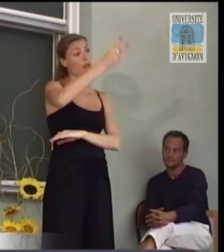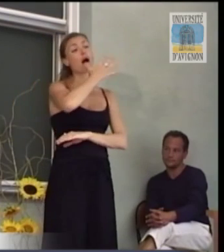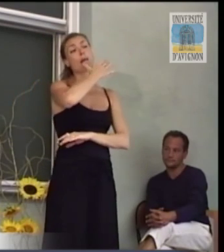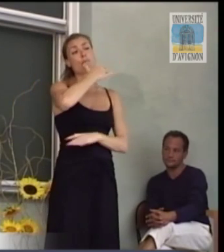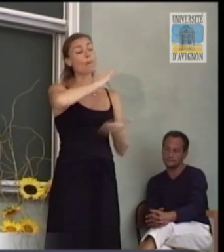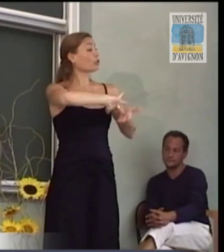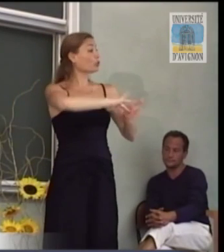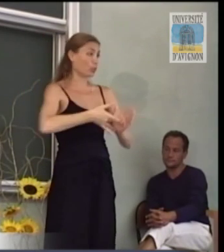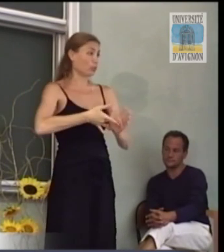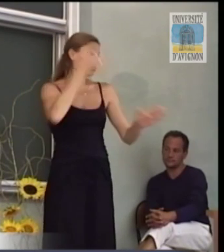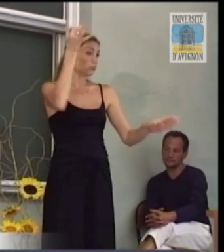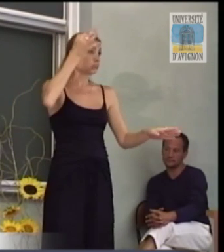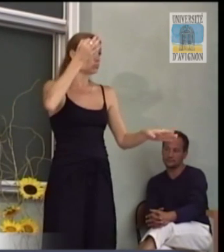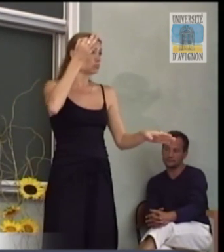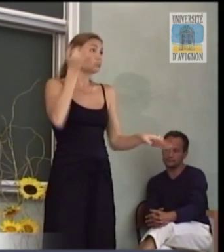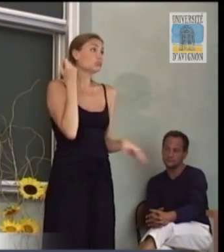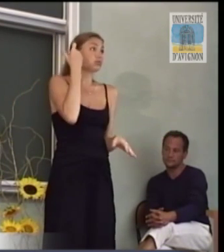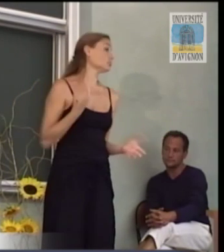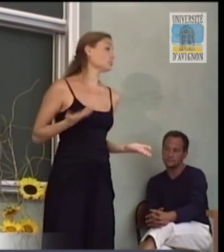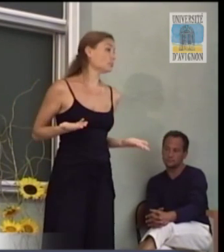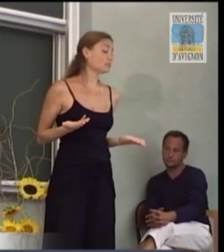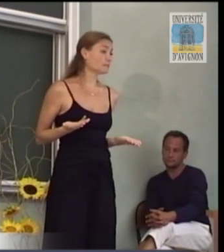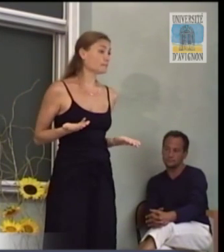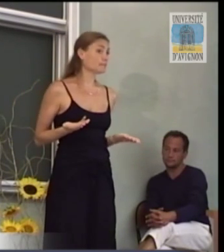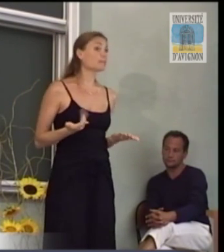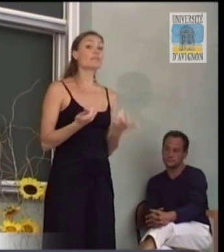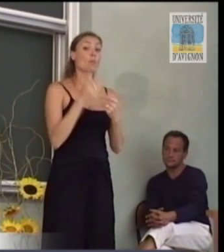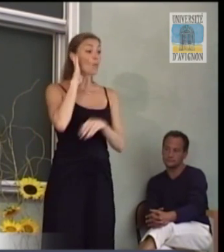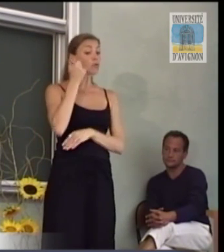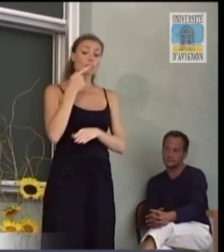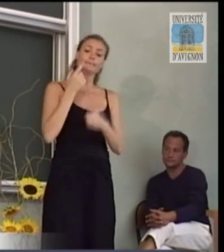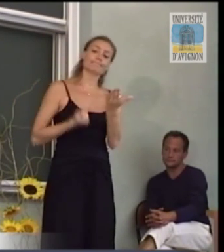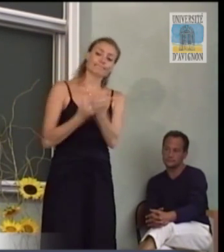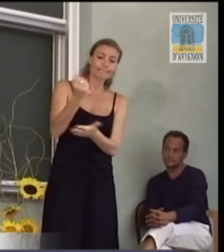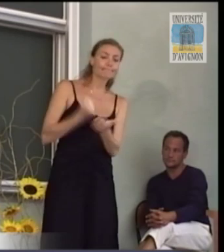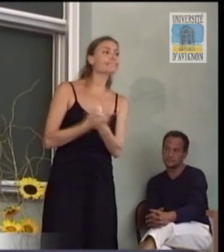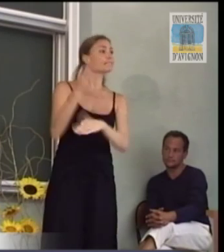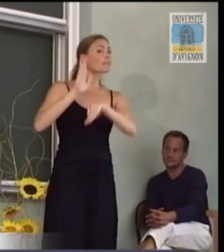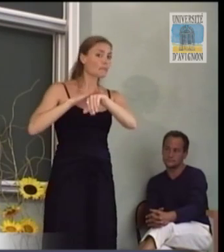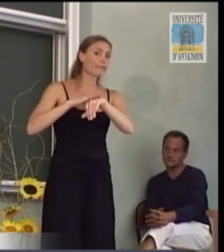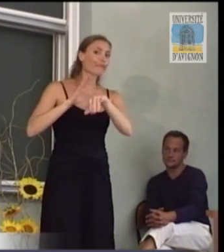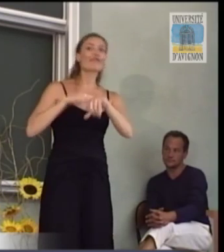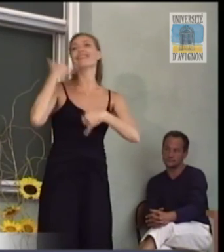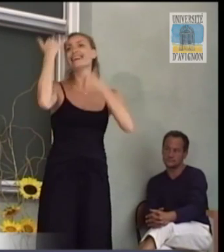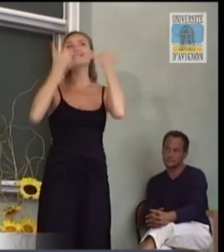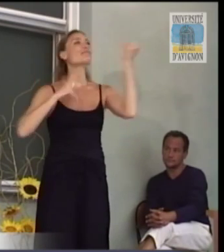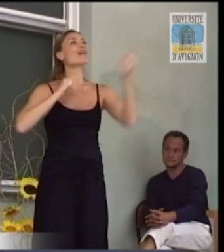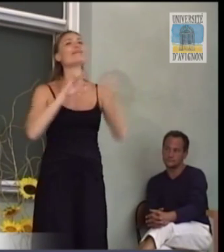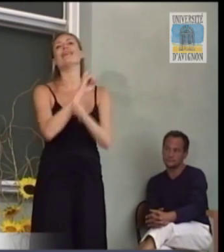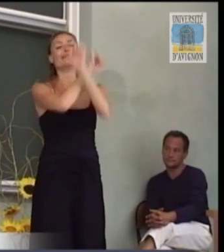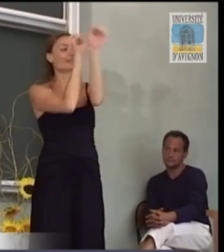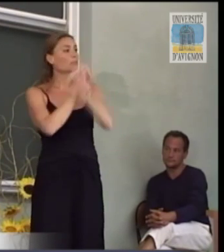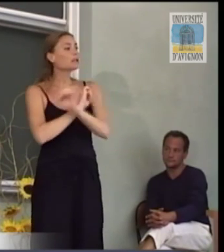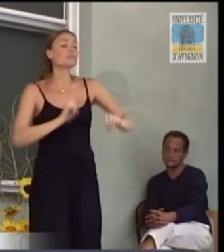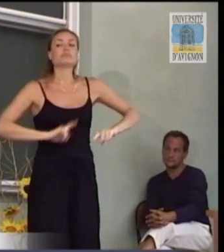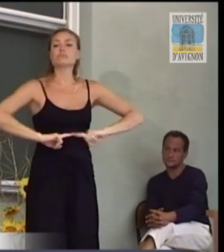vis-à-vis des interlocuteurs à qui nous parlons, pour leur dire qu'il ne faut pas rêver. Il y a évidemment